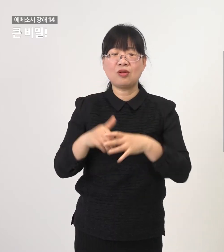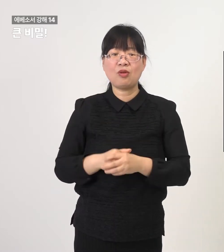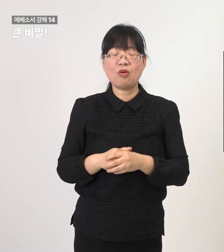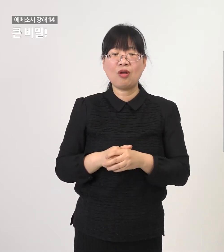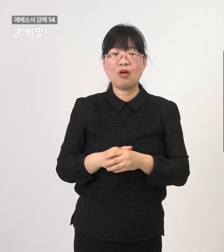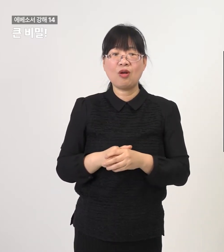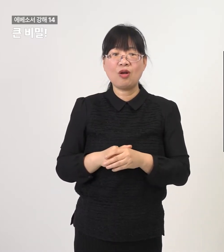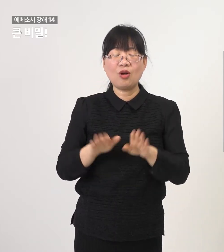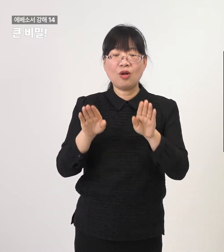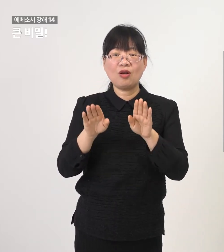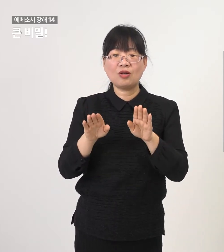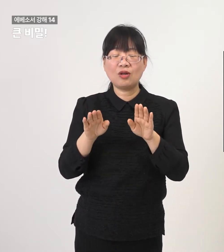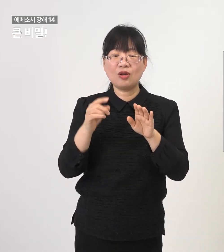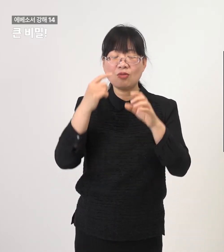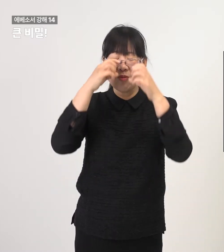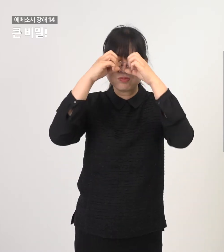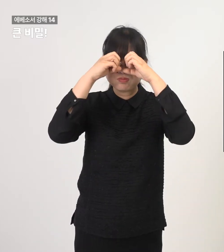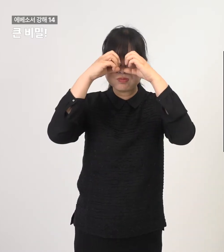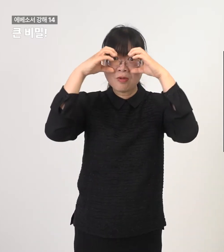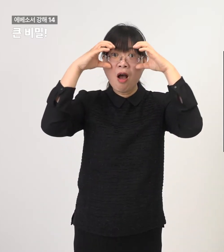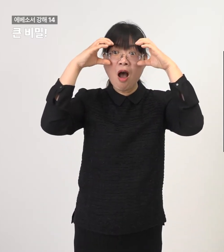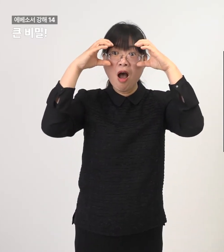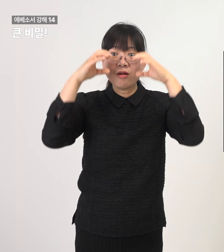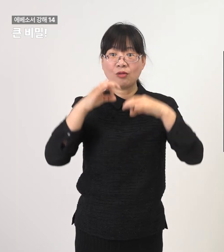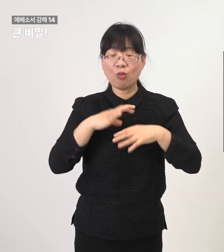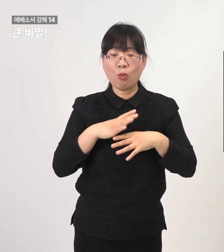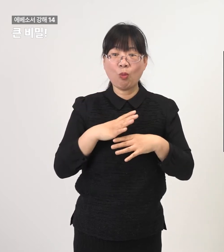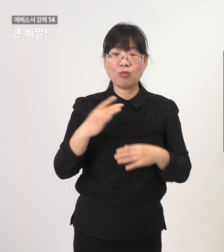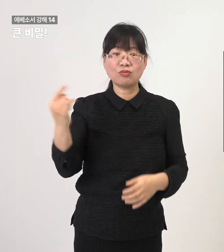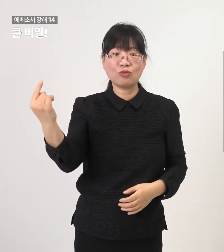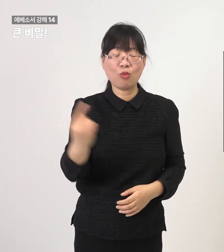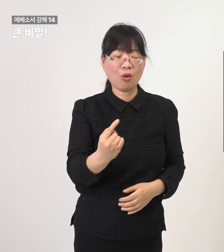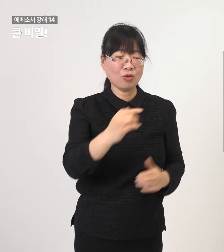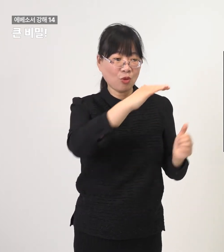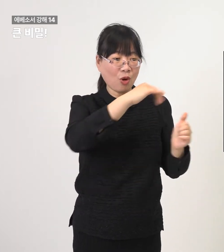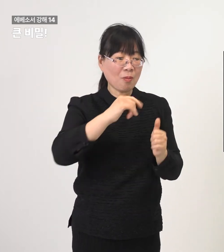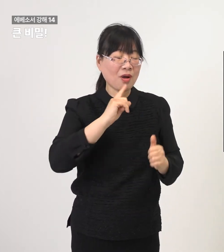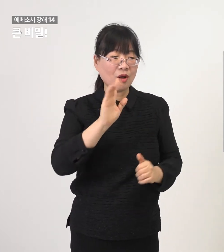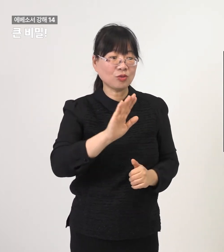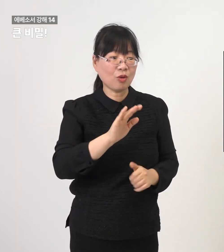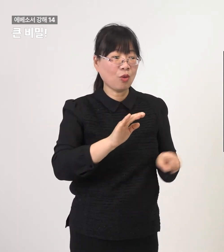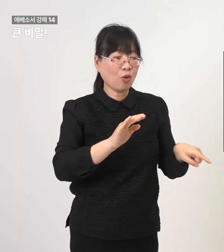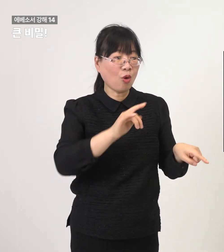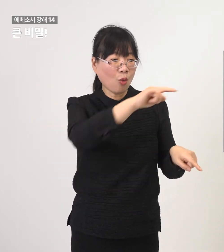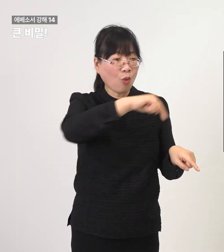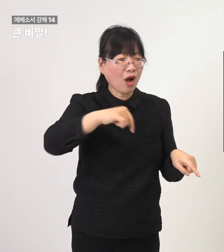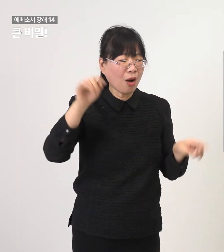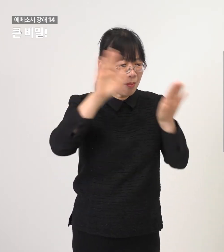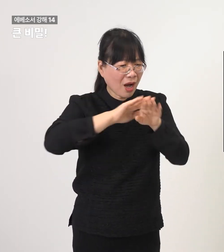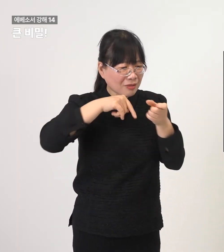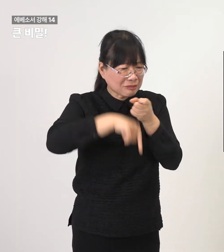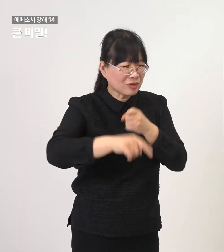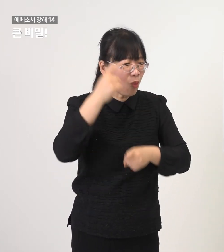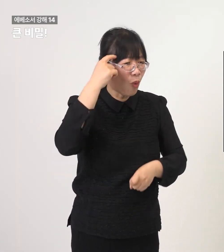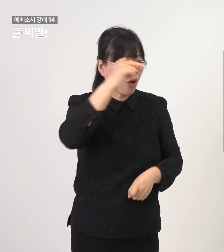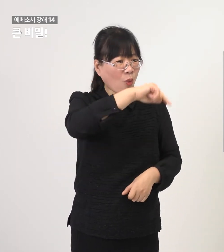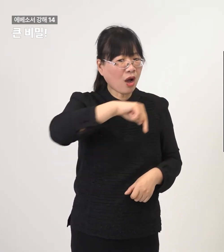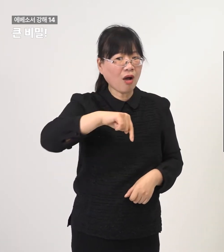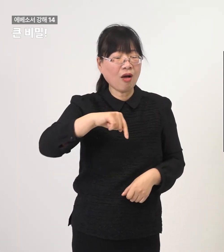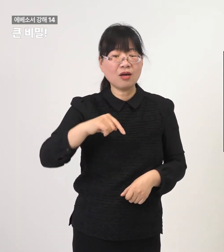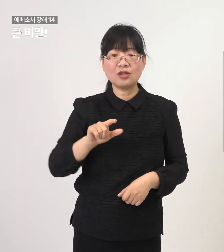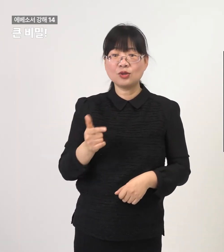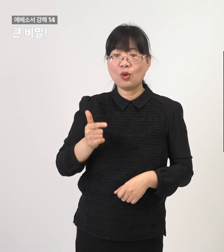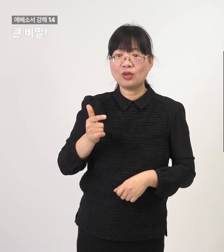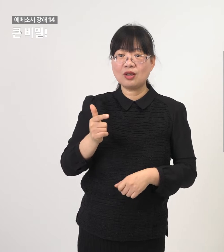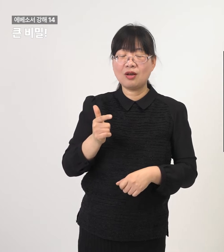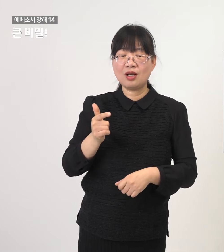눈이 둥그래가지고 나오시더라고요. 들어오라는 소리도 안 하고 세워놓고 왜 왔냐 밤에. 그 저녁 예배